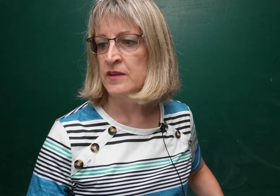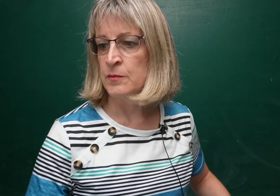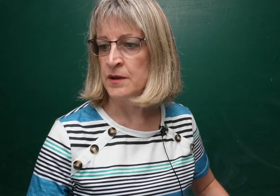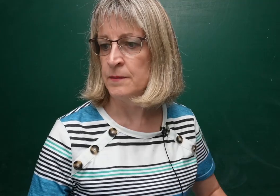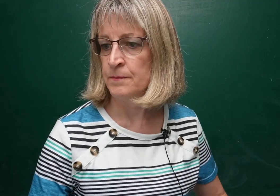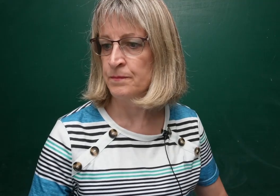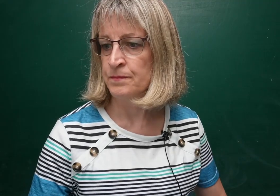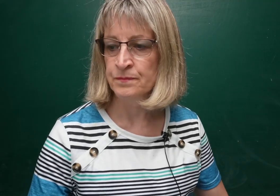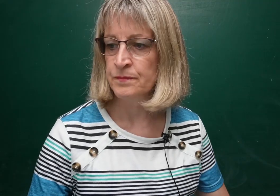bien.